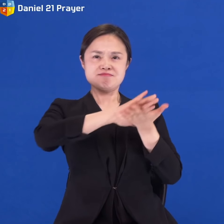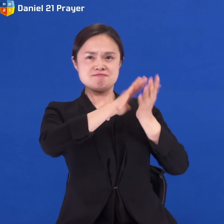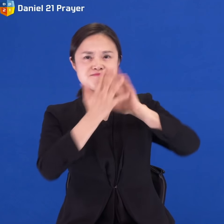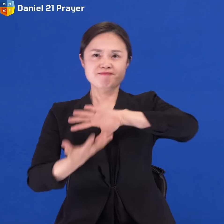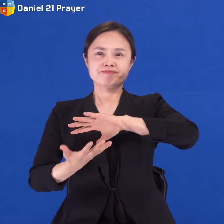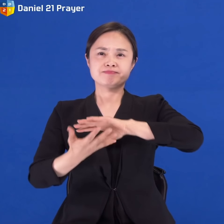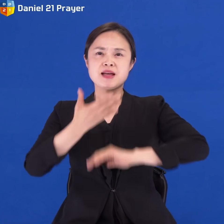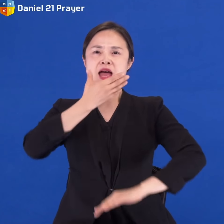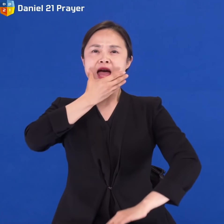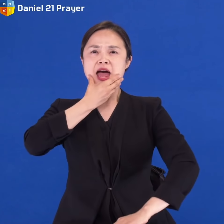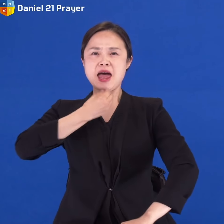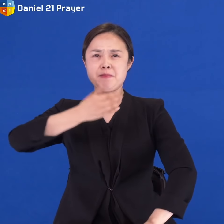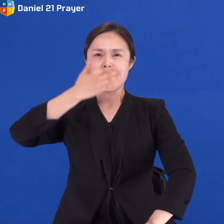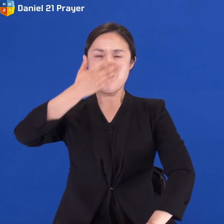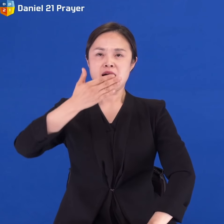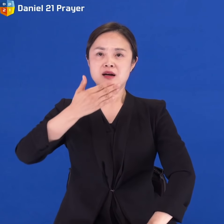본